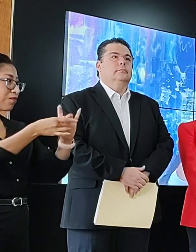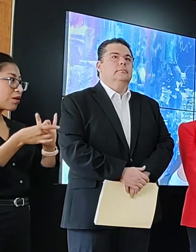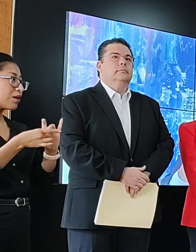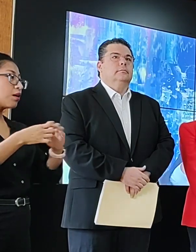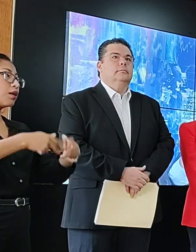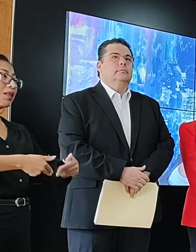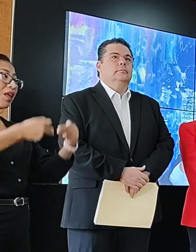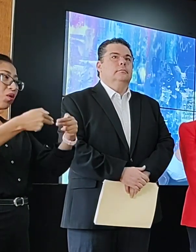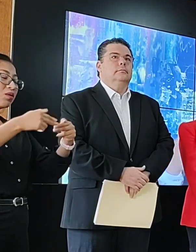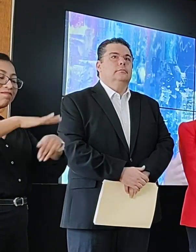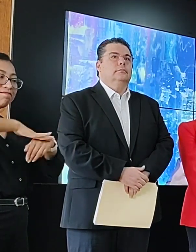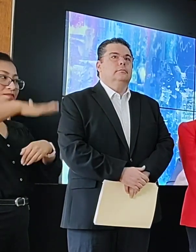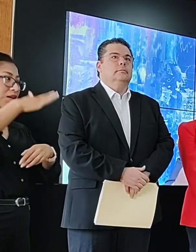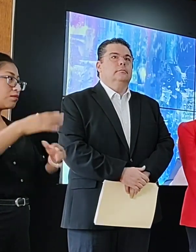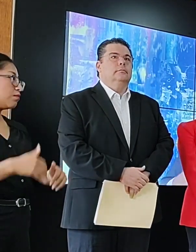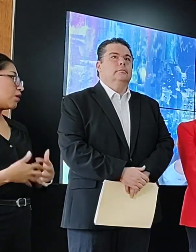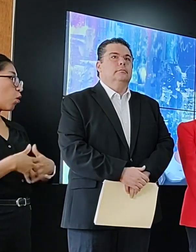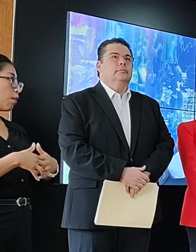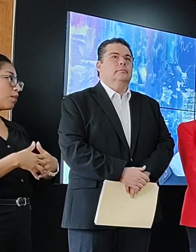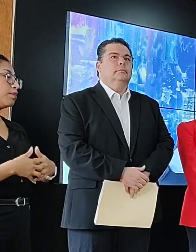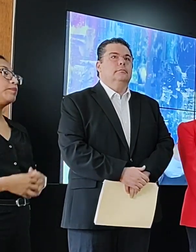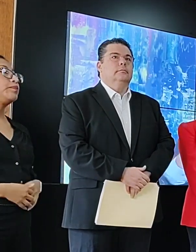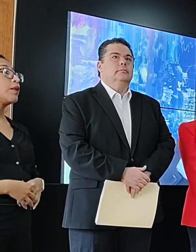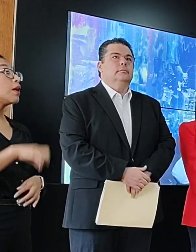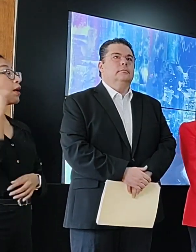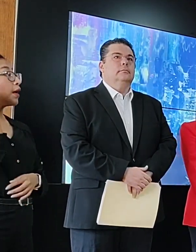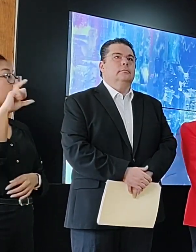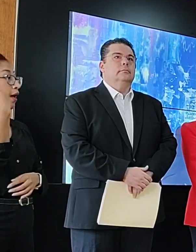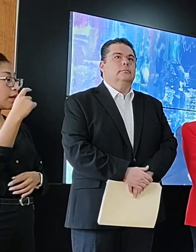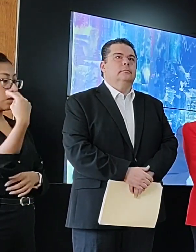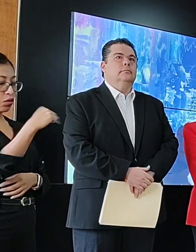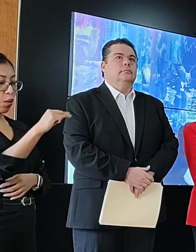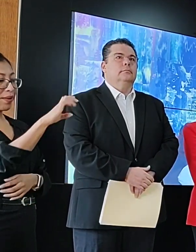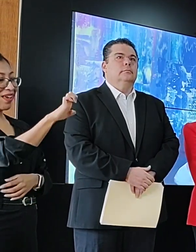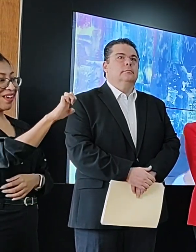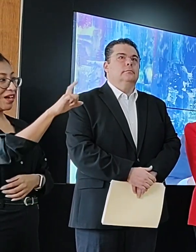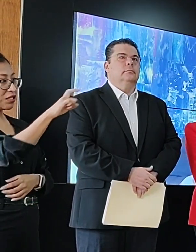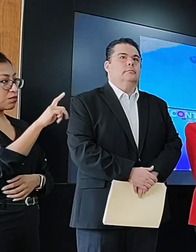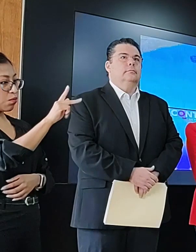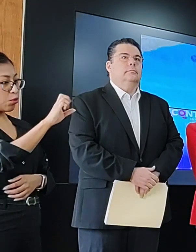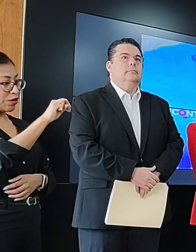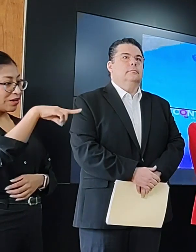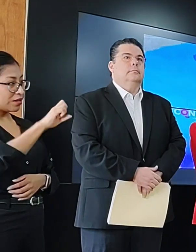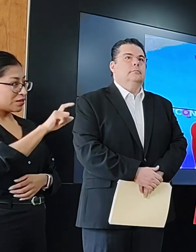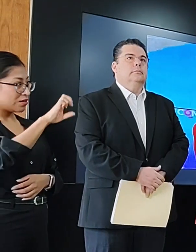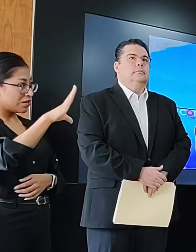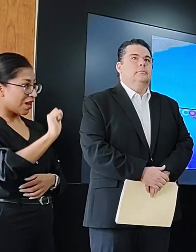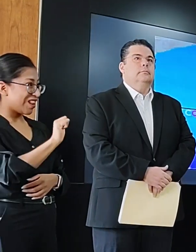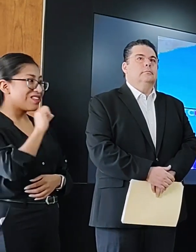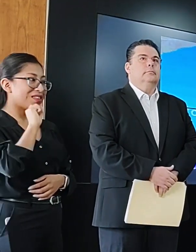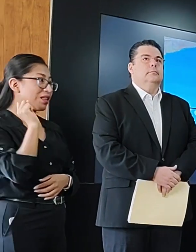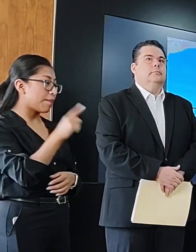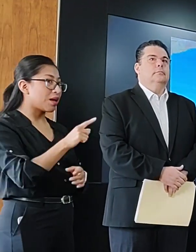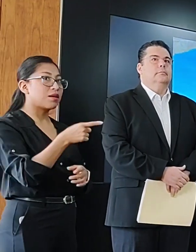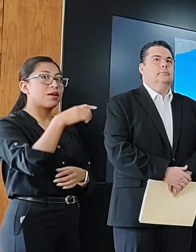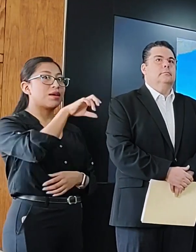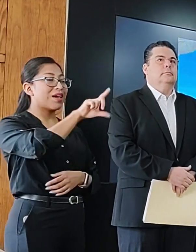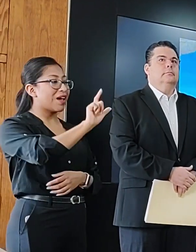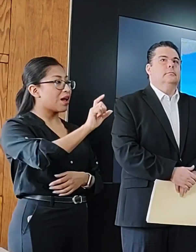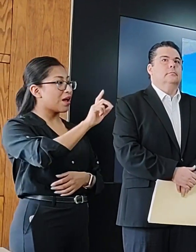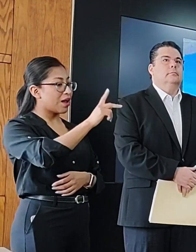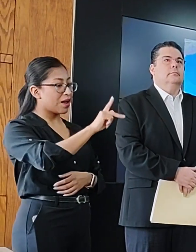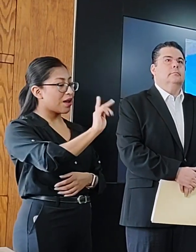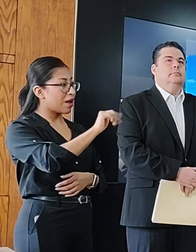empresa. Bajo la estrategia de Querétaro Exponencial y en alianza con la CANILAC, capítulo